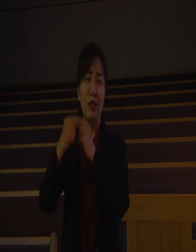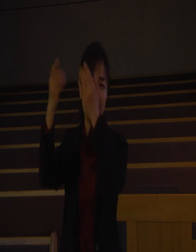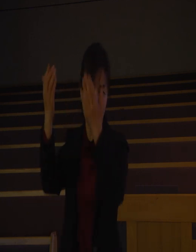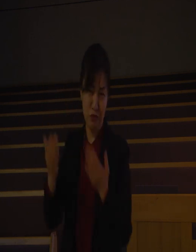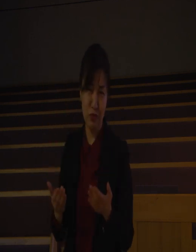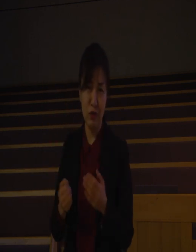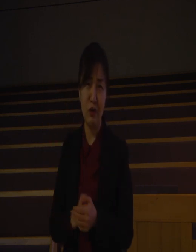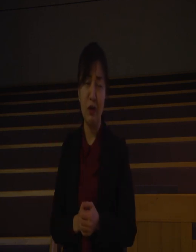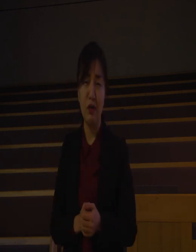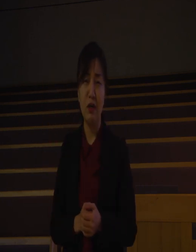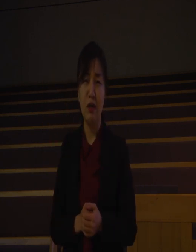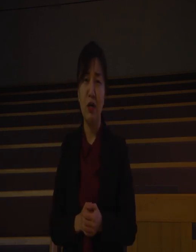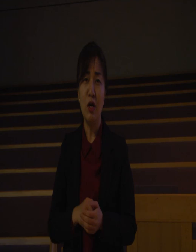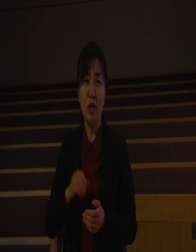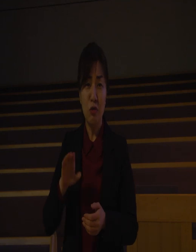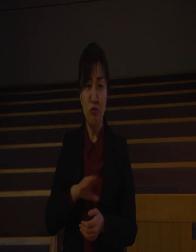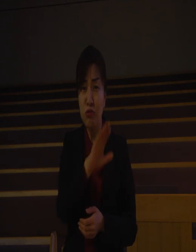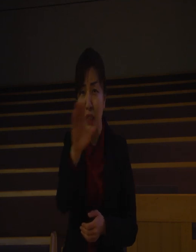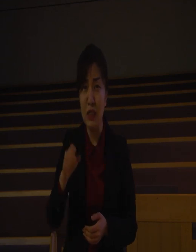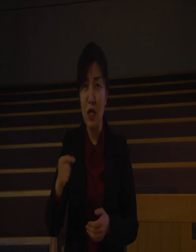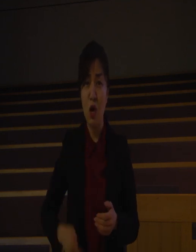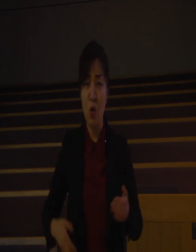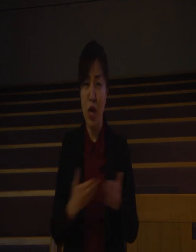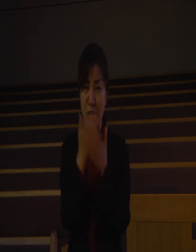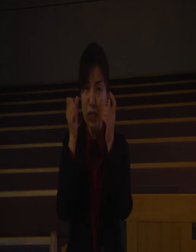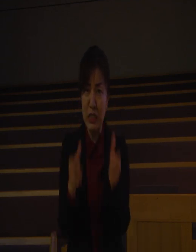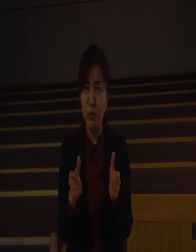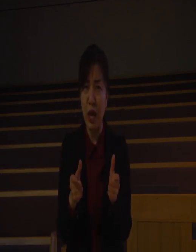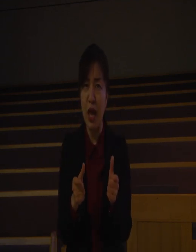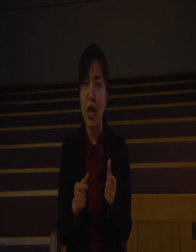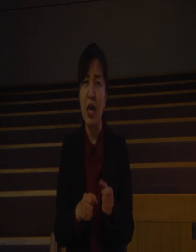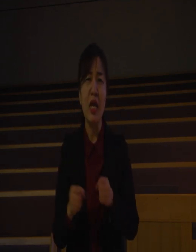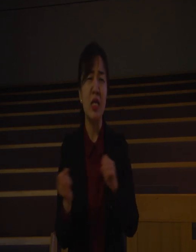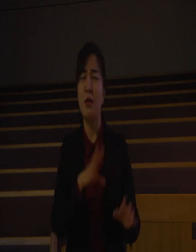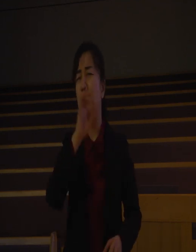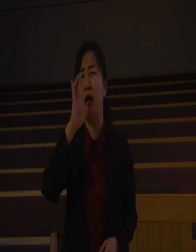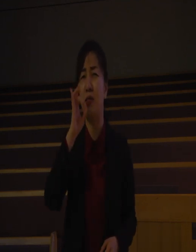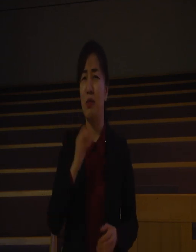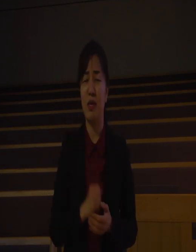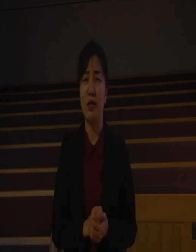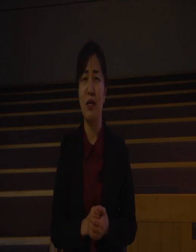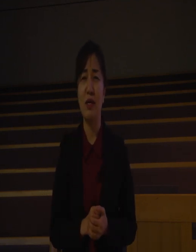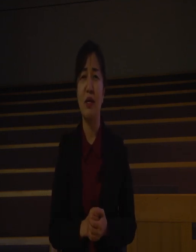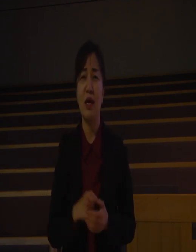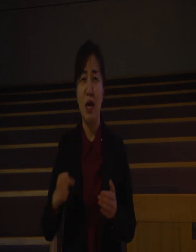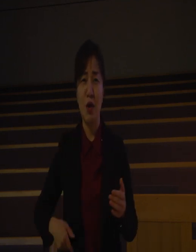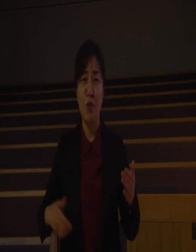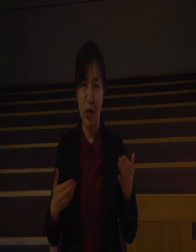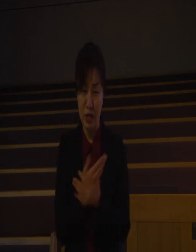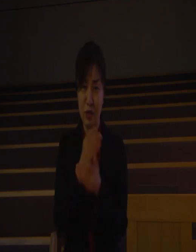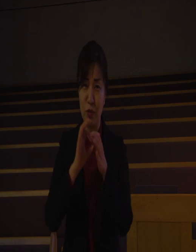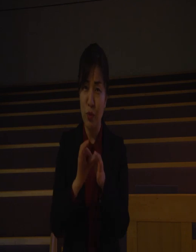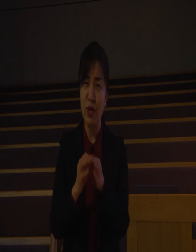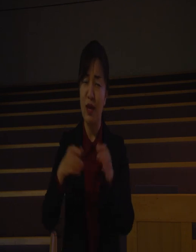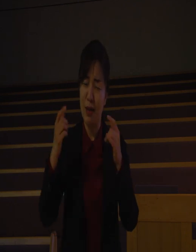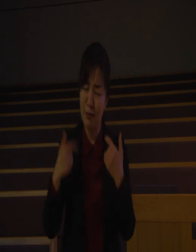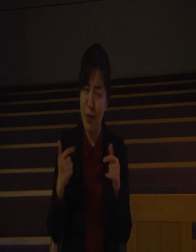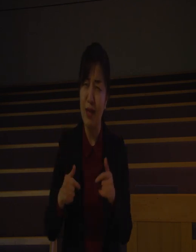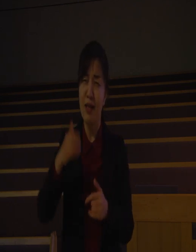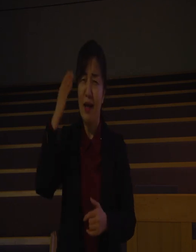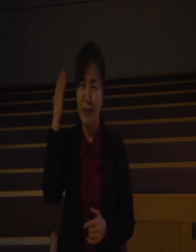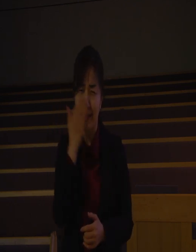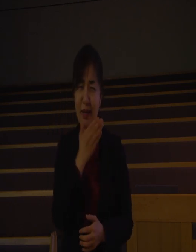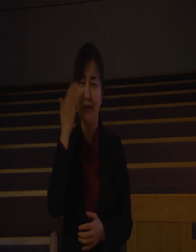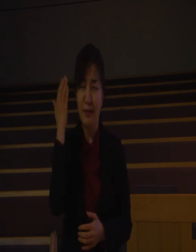우리는 결단코 주님이 주시는 회개의 기회를 놓치지 말고 오직 주님 붙잡음으로 날마다 회개의 자리를 통하여서